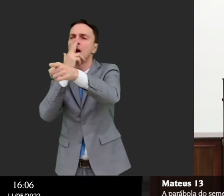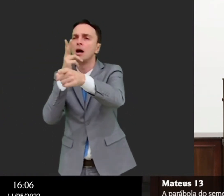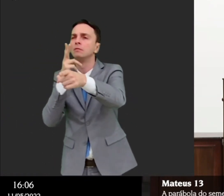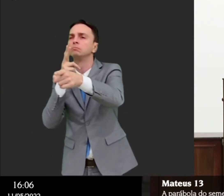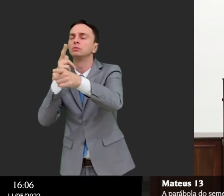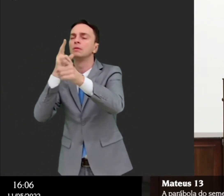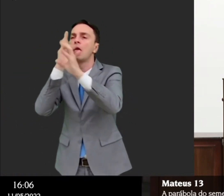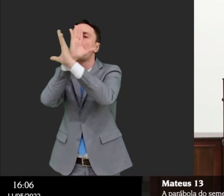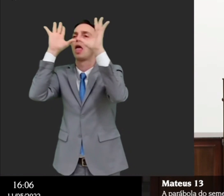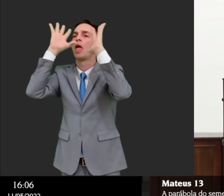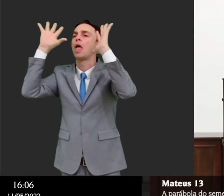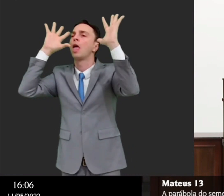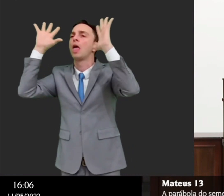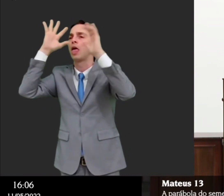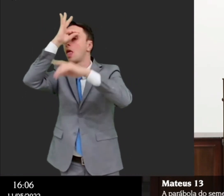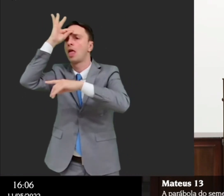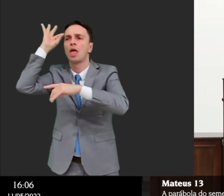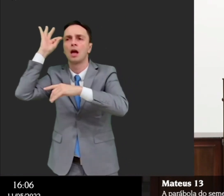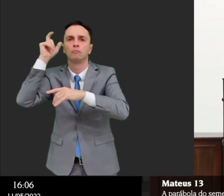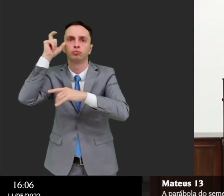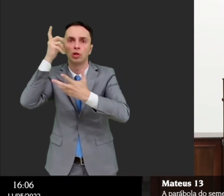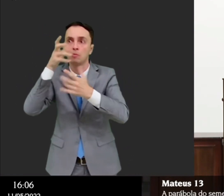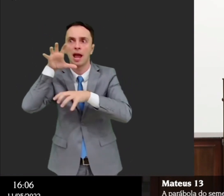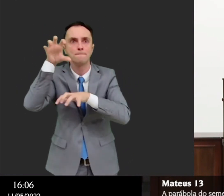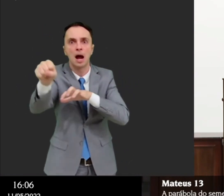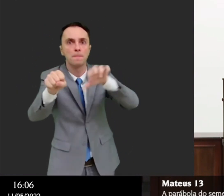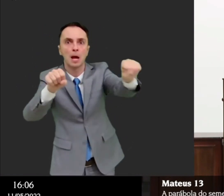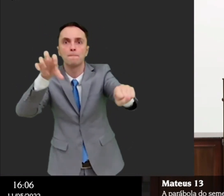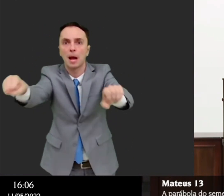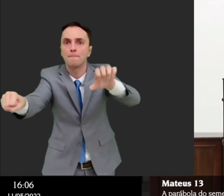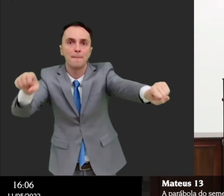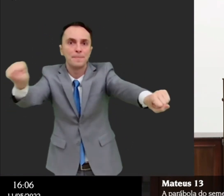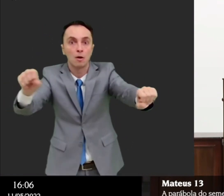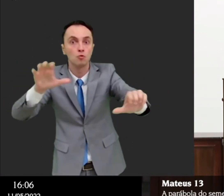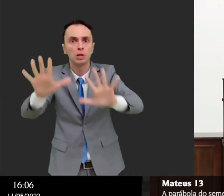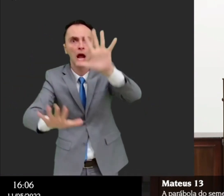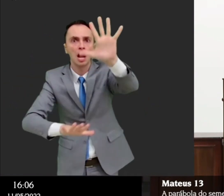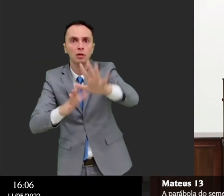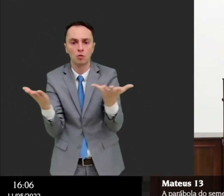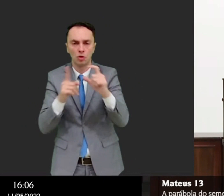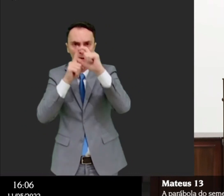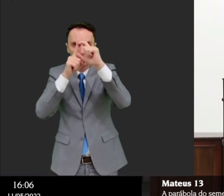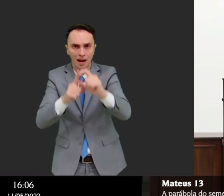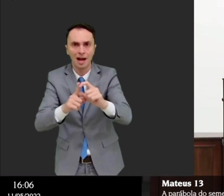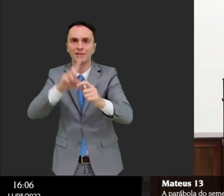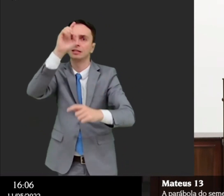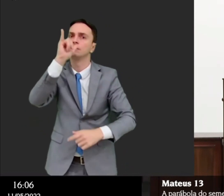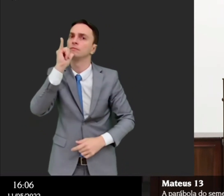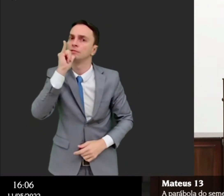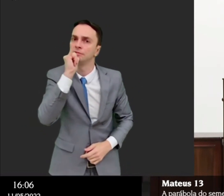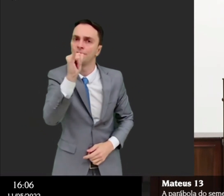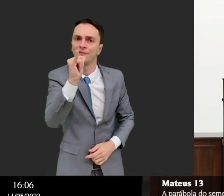Glória ao nome santo do Senhor. A palavra nesta tarde é esta aqui que Deus manda.